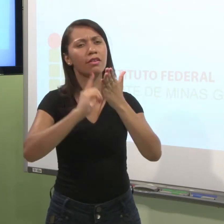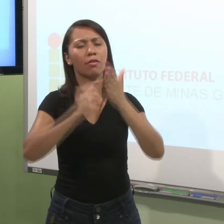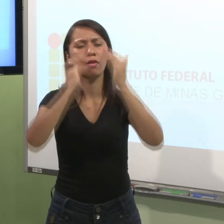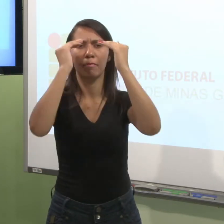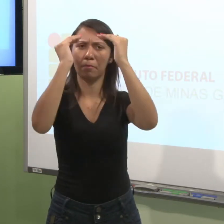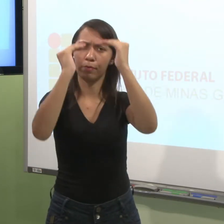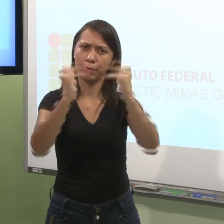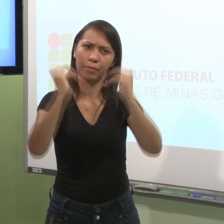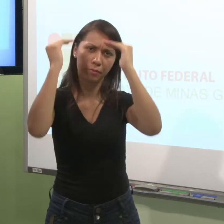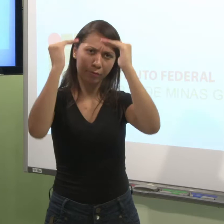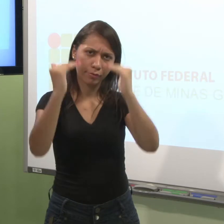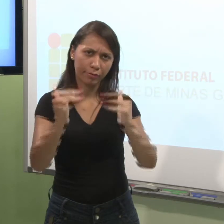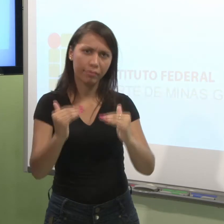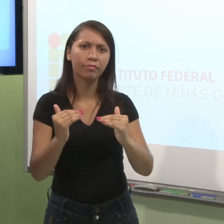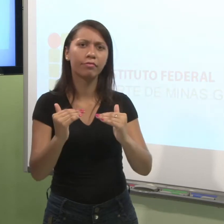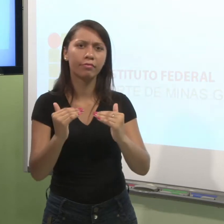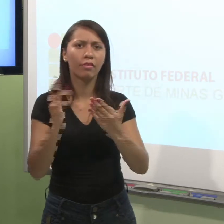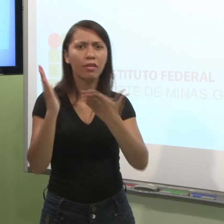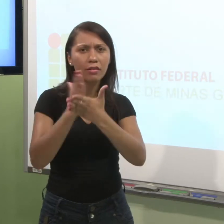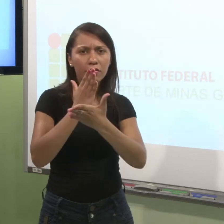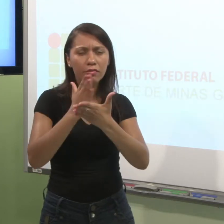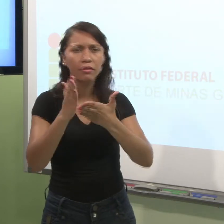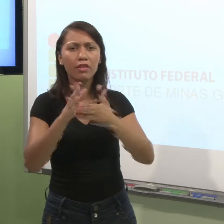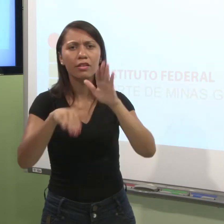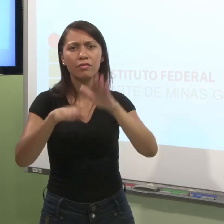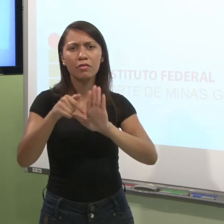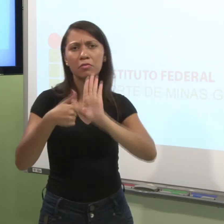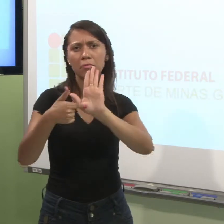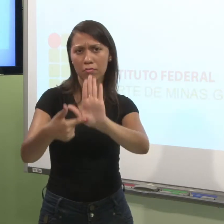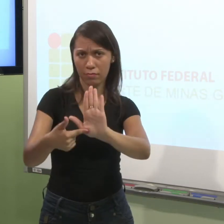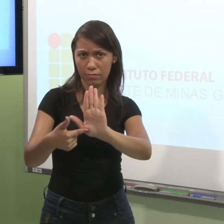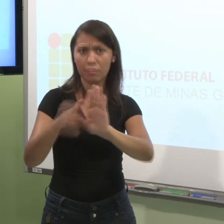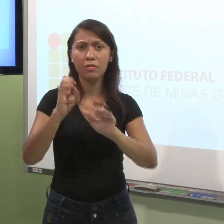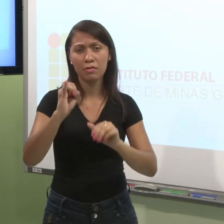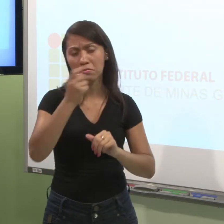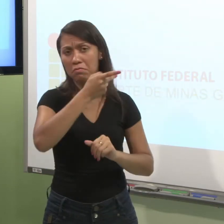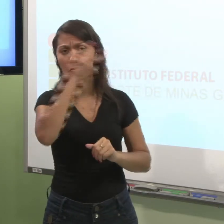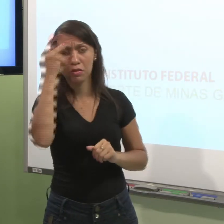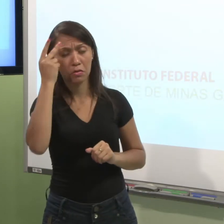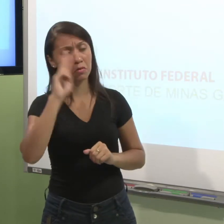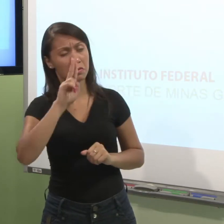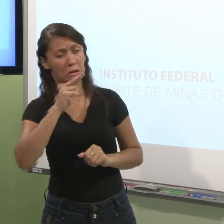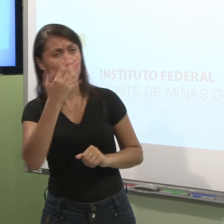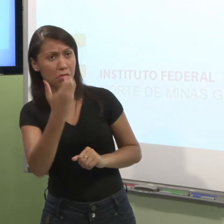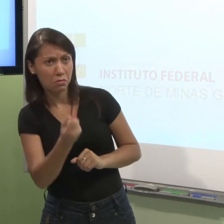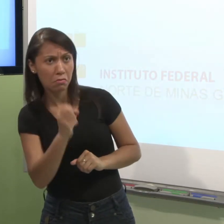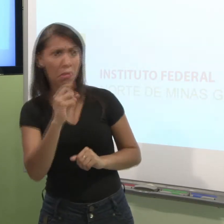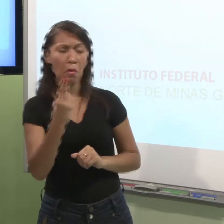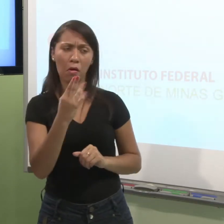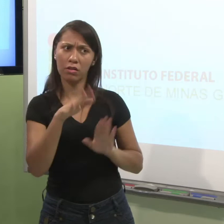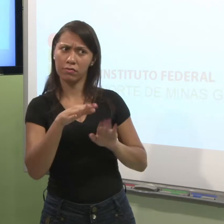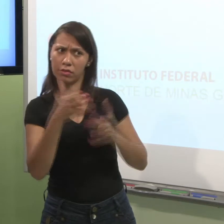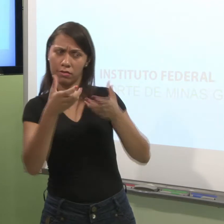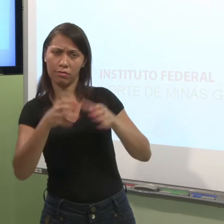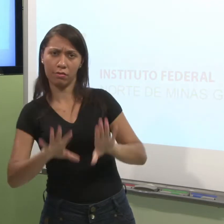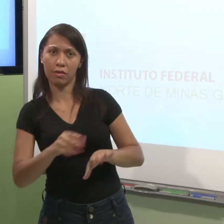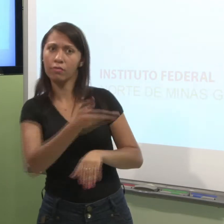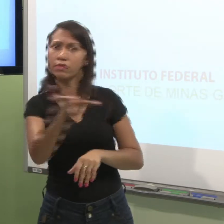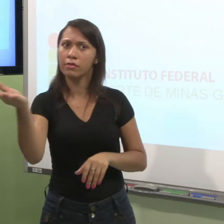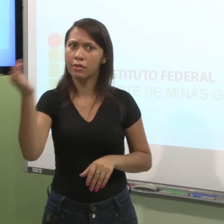assim aparecem sugestões que o usuário pode aceitar ou ignorar. Mas fiquem atentos, nem